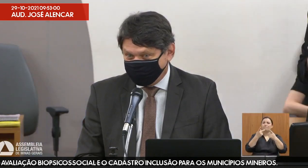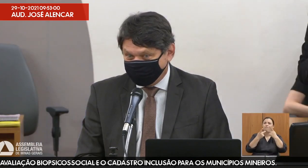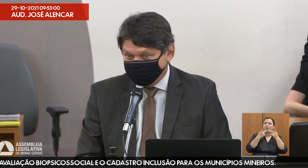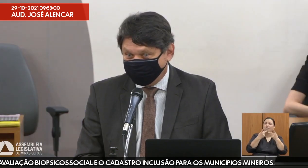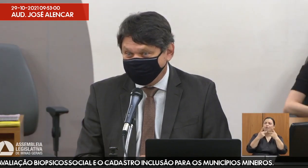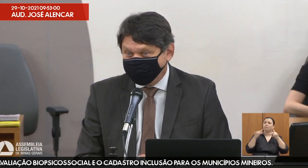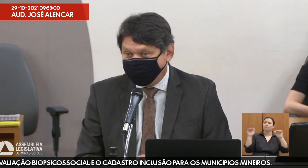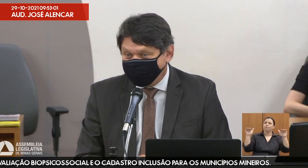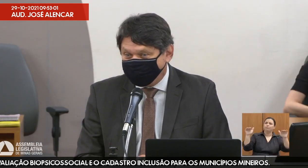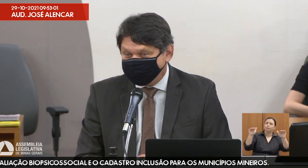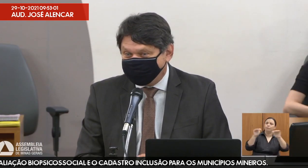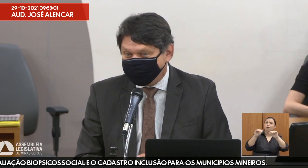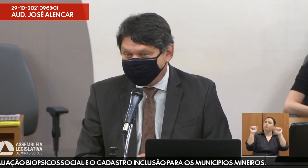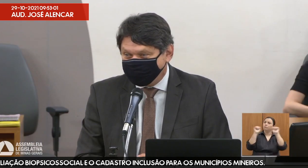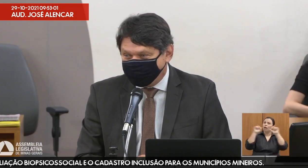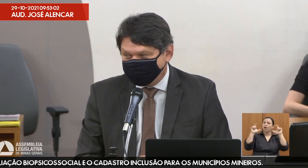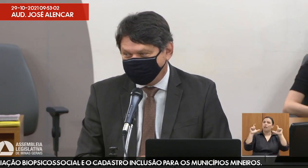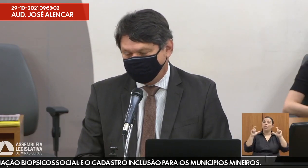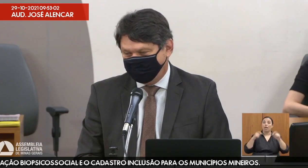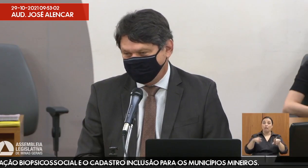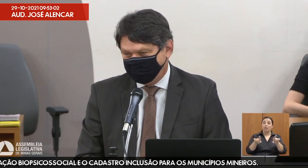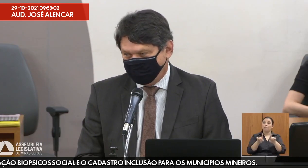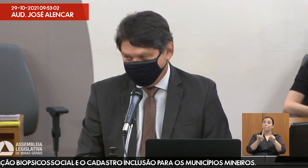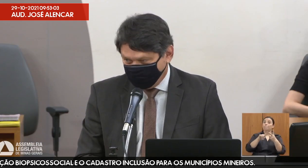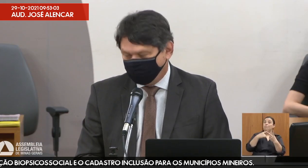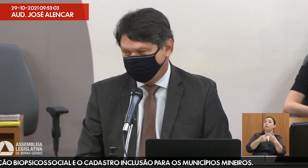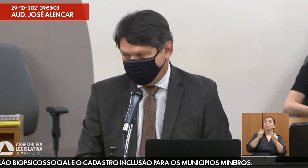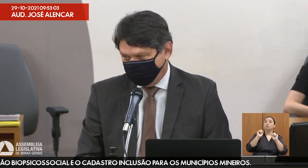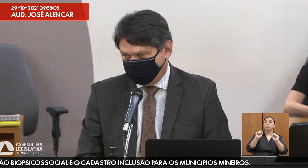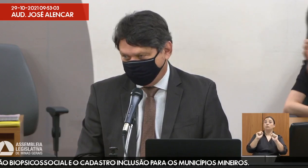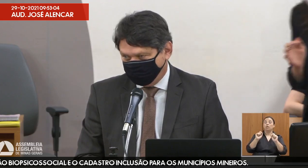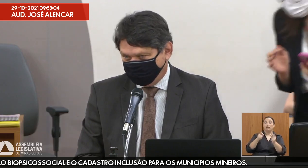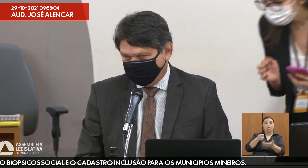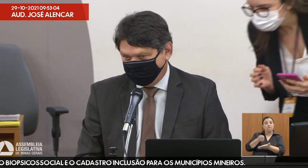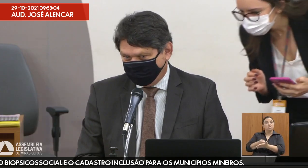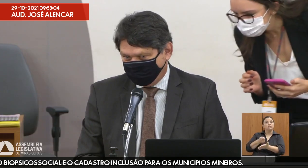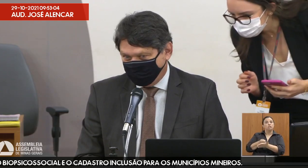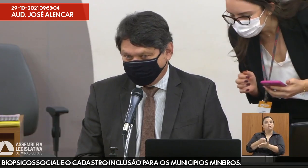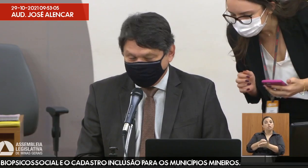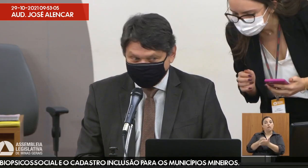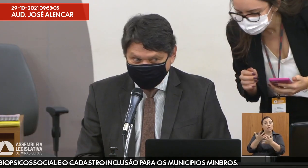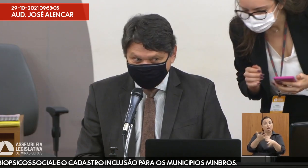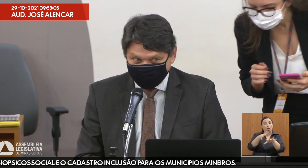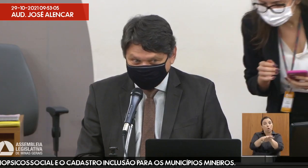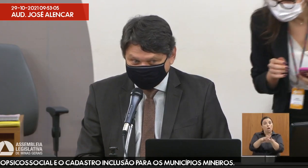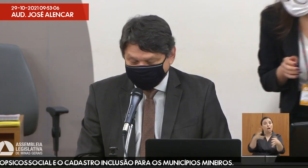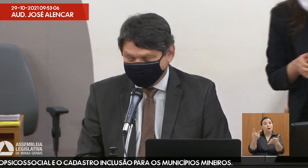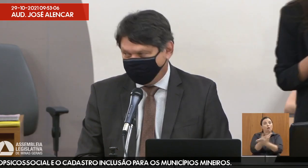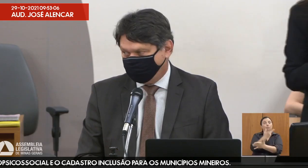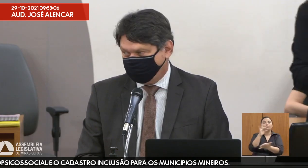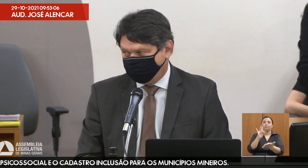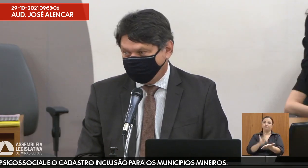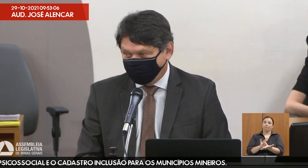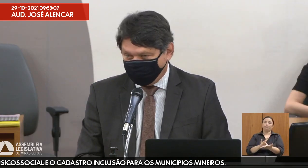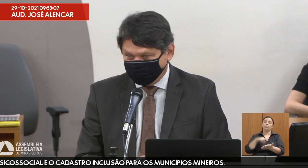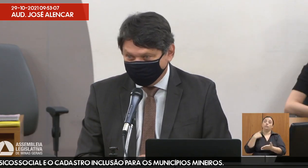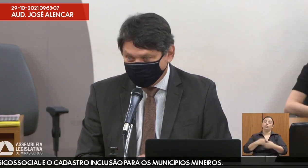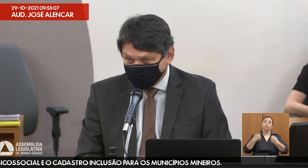Priscila, exigir a inclusão. Nós temos que enfrentar isso de forma